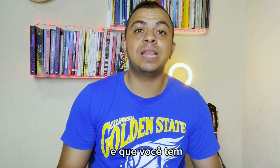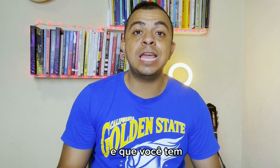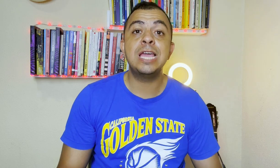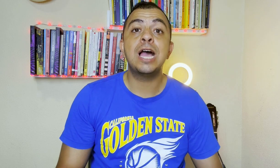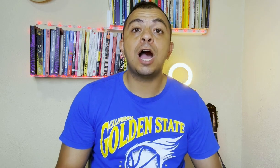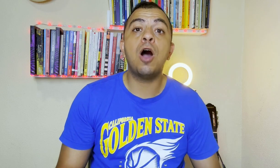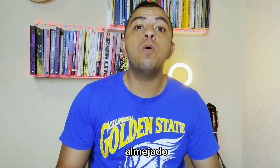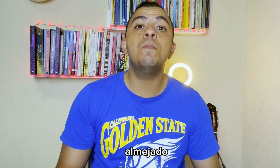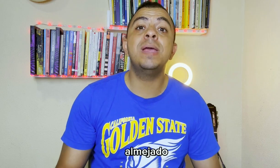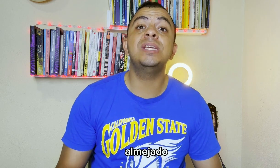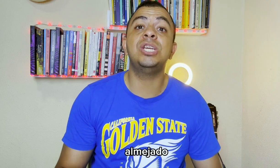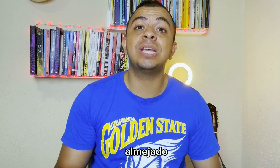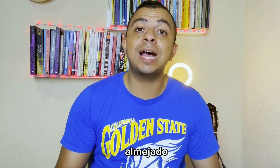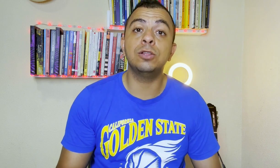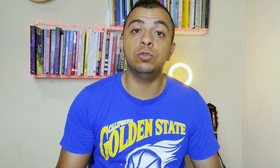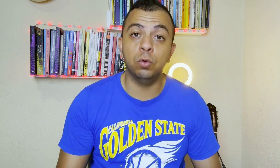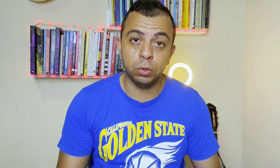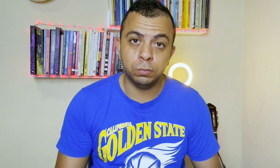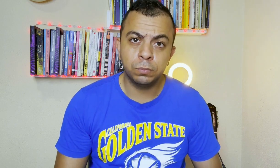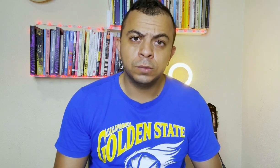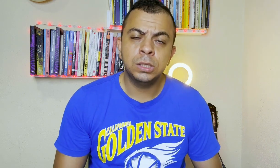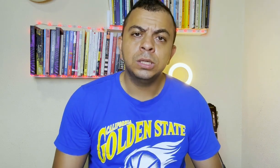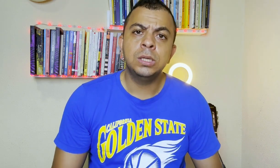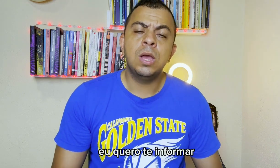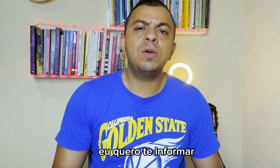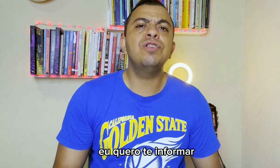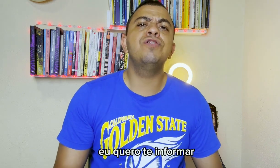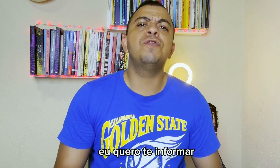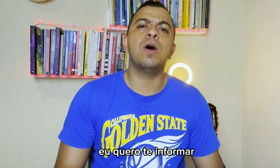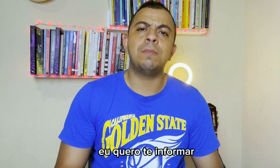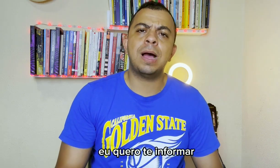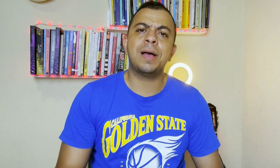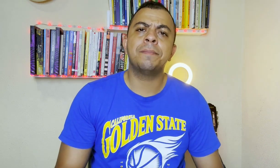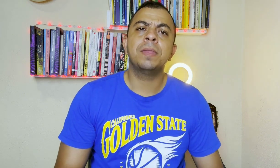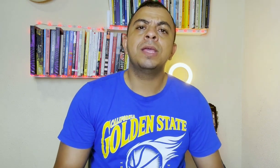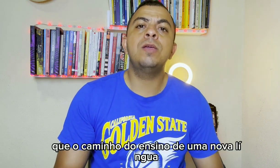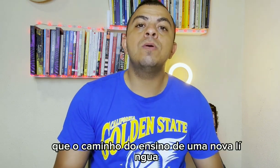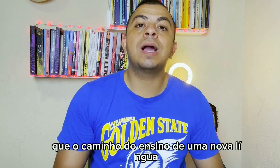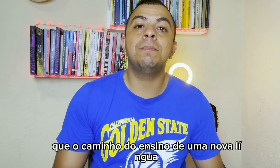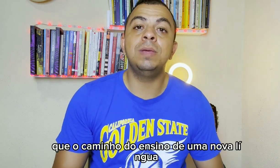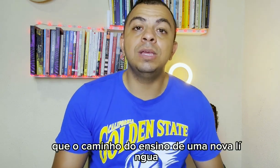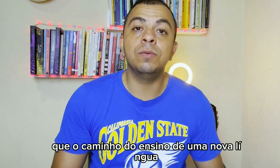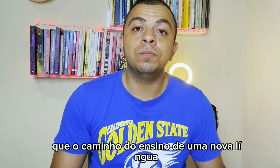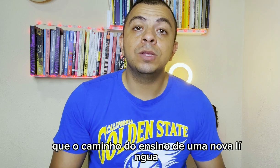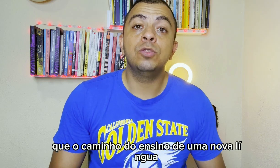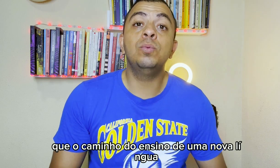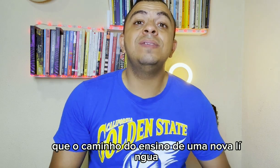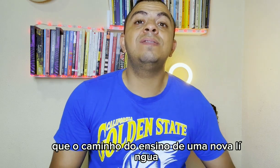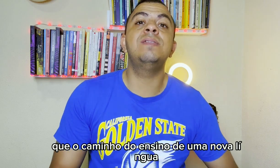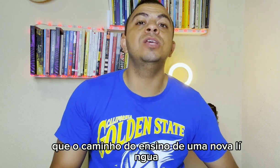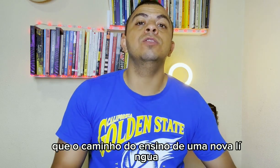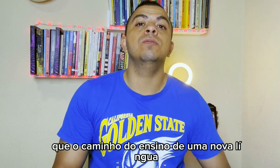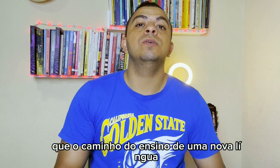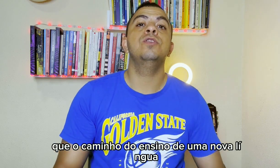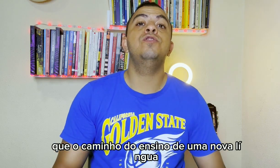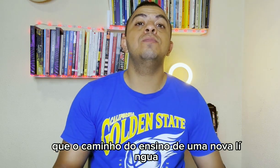tem almejado. Eu quero te informar que o caminho do ensino de uma